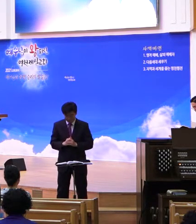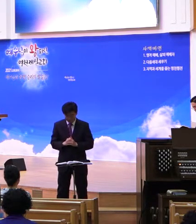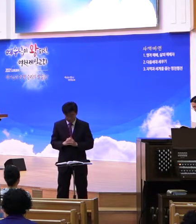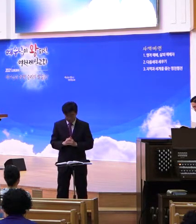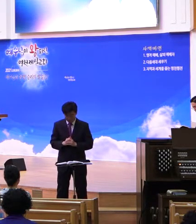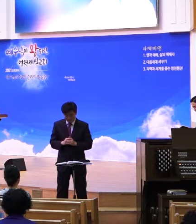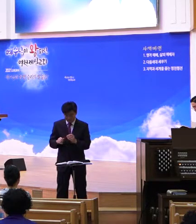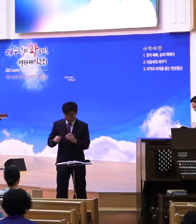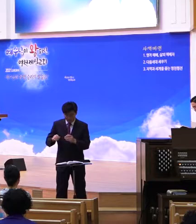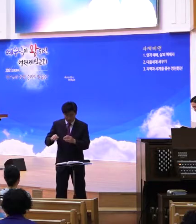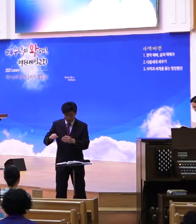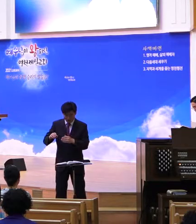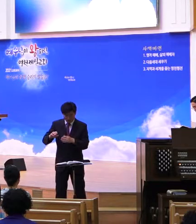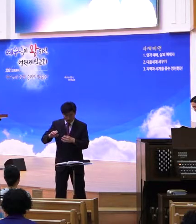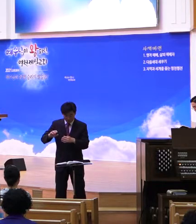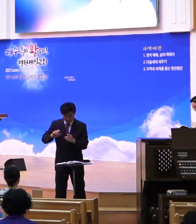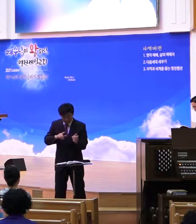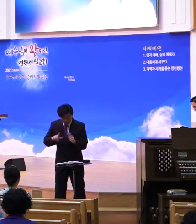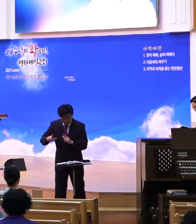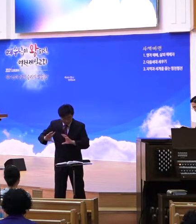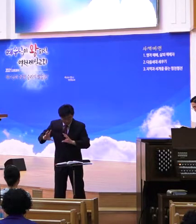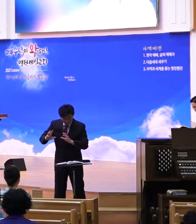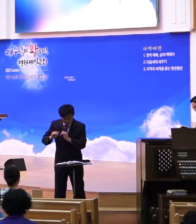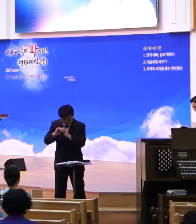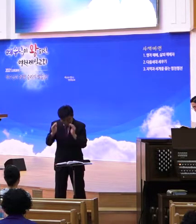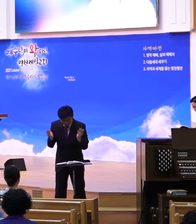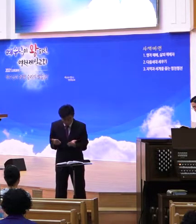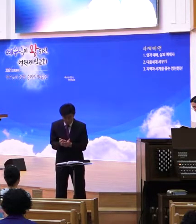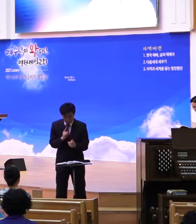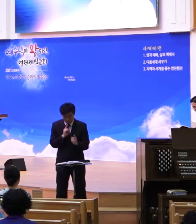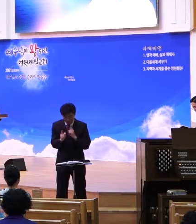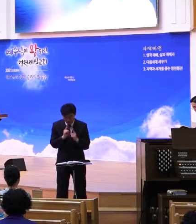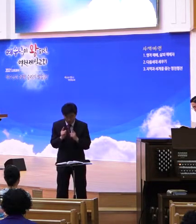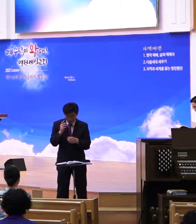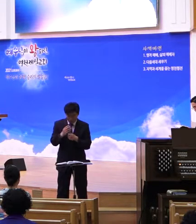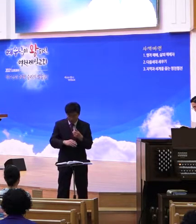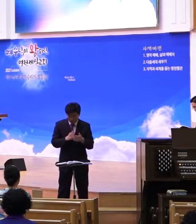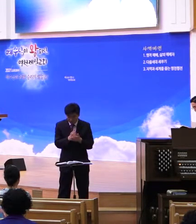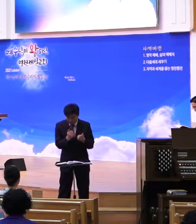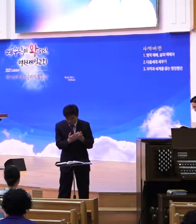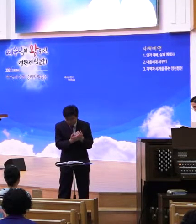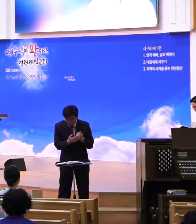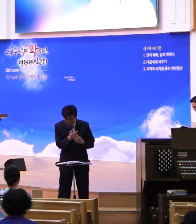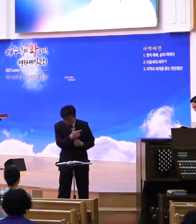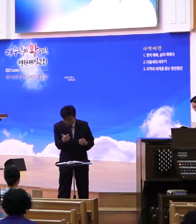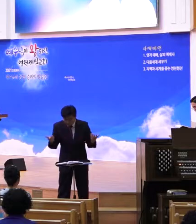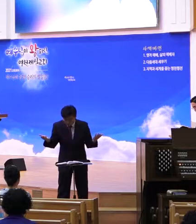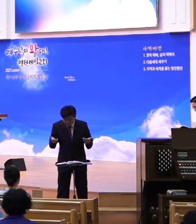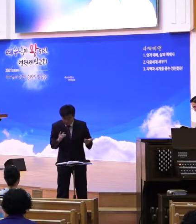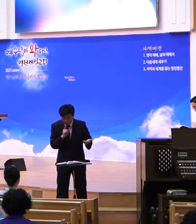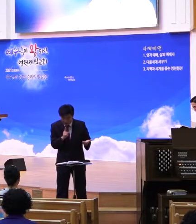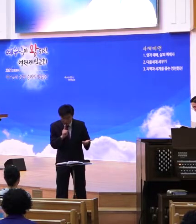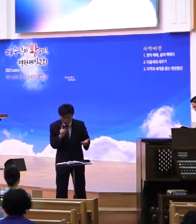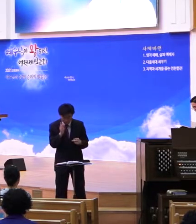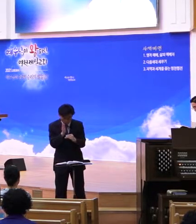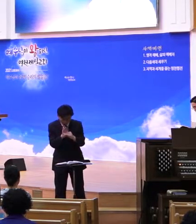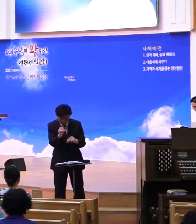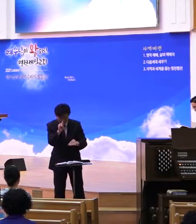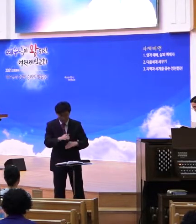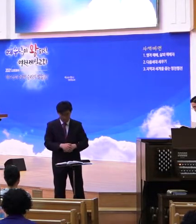그레데인과 아라비아인들이라 우리가 다 우리의 각 언어로 하나님의 큰 일을 말함을 듣는도다 하고